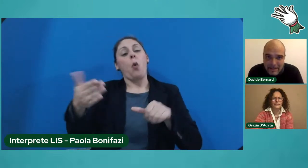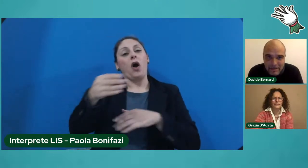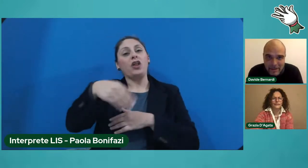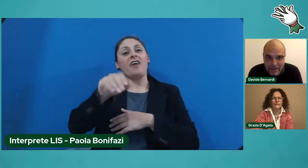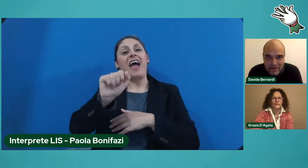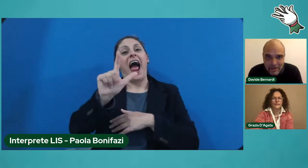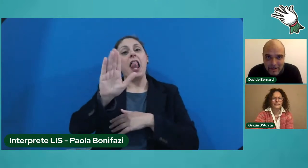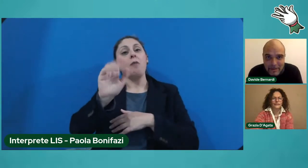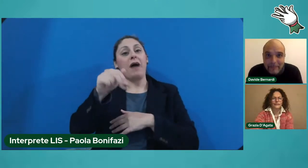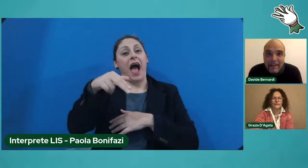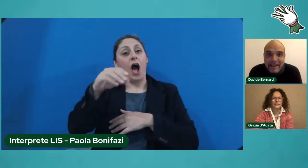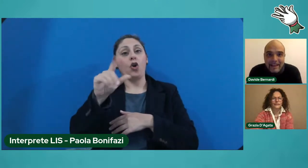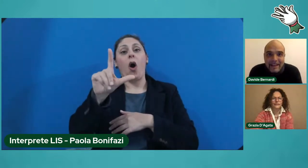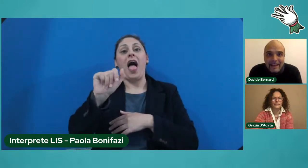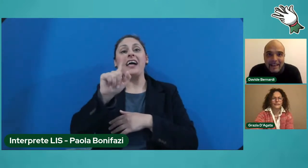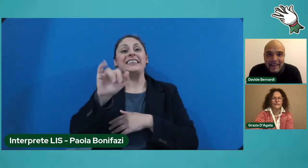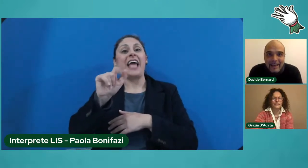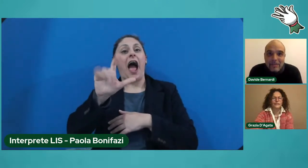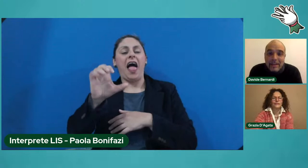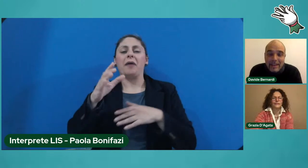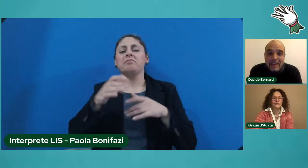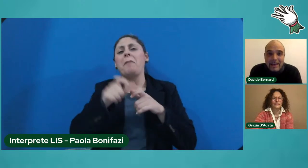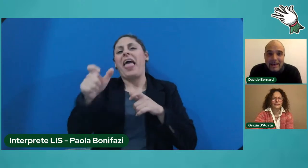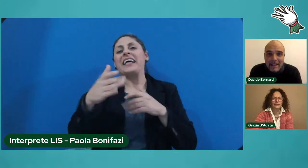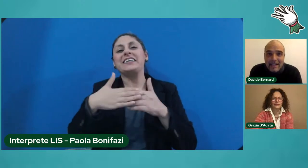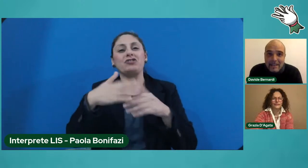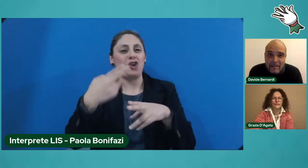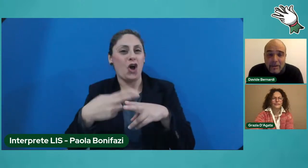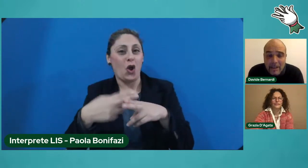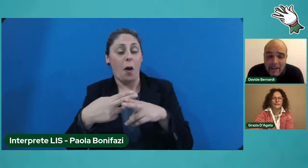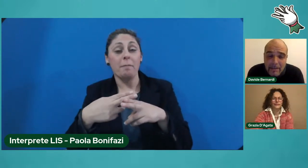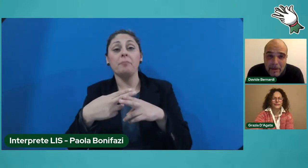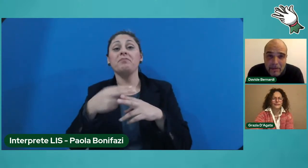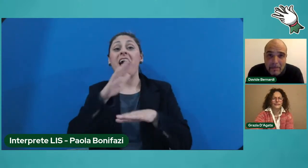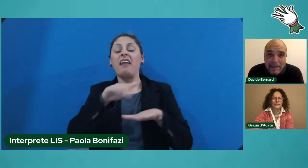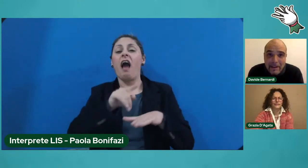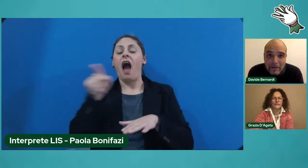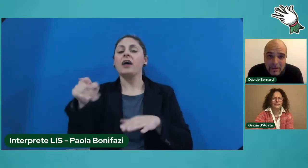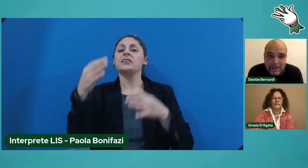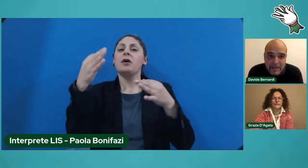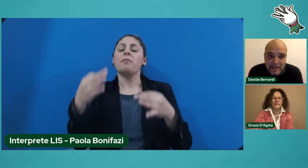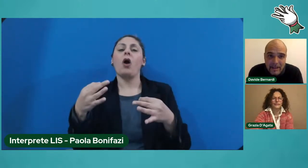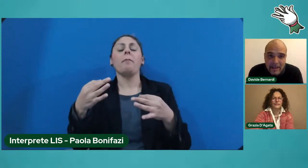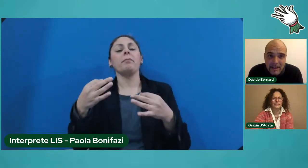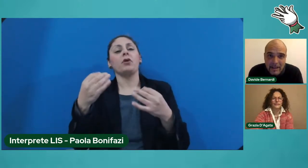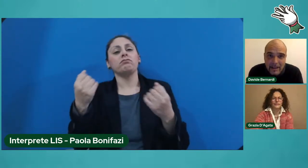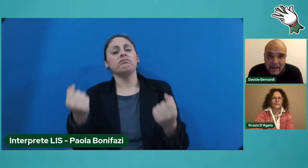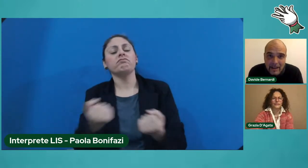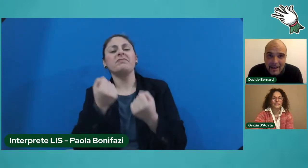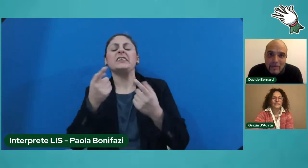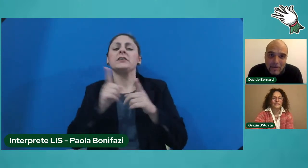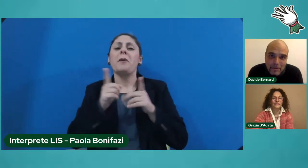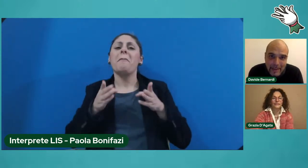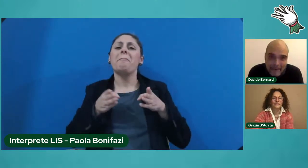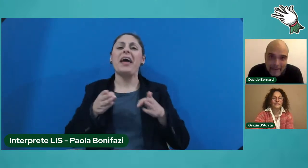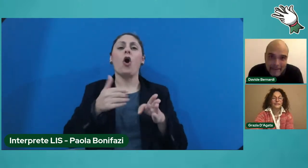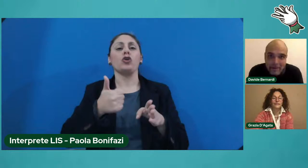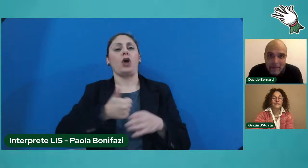paesino vicino Roma, e dove lì i ragazzi fanno dei veri e propri percorsi di autonomia. Quindi fanno